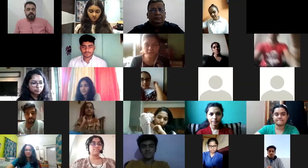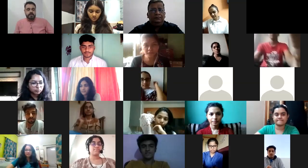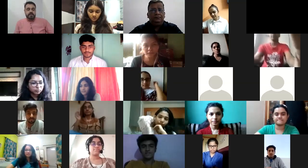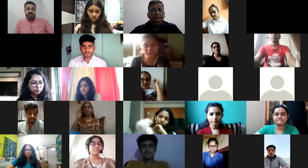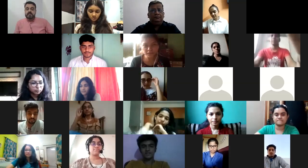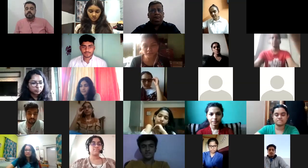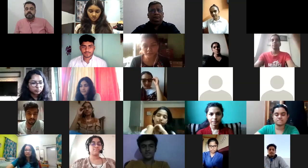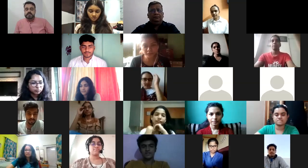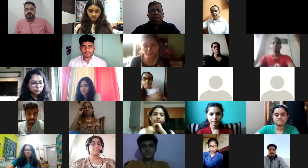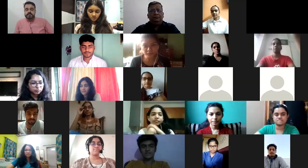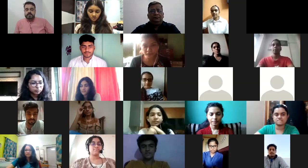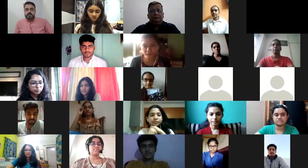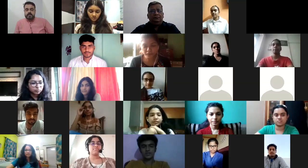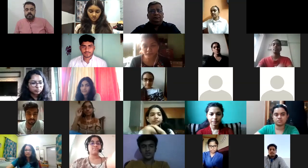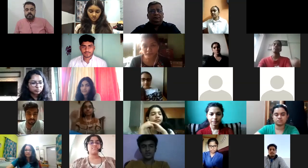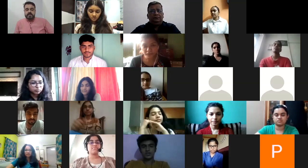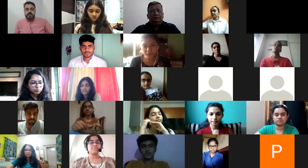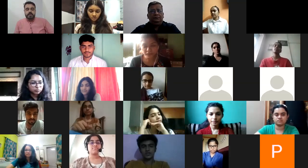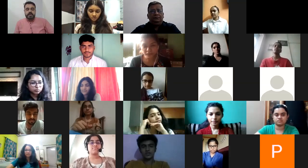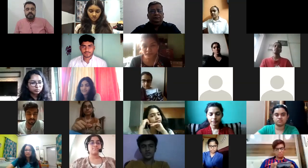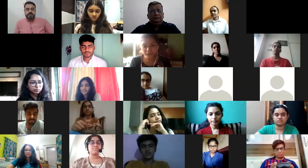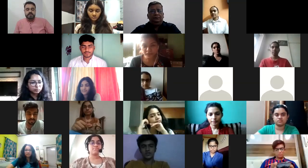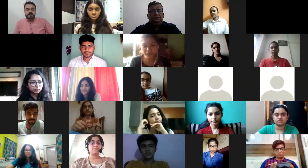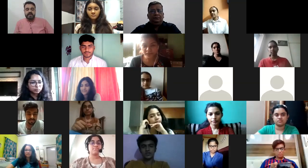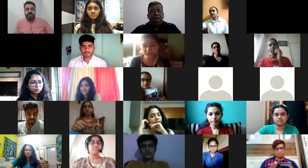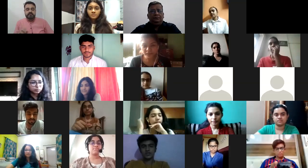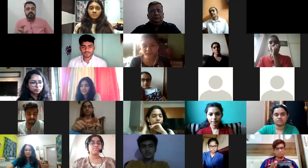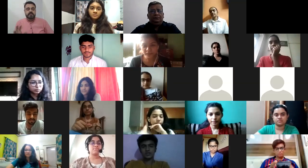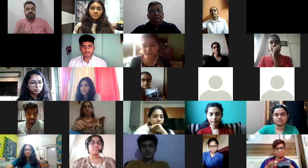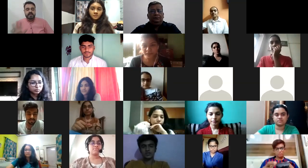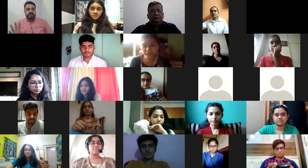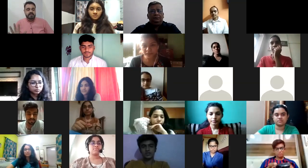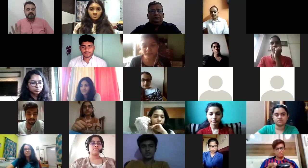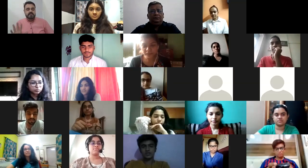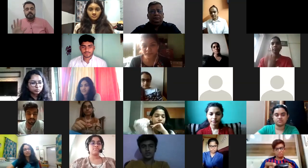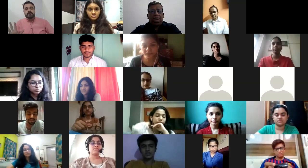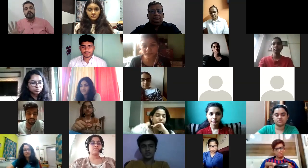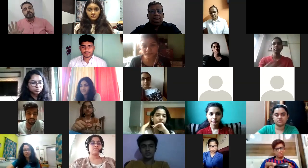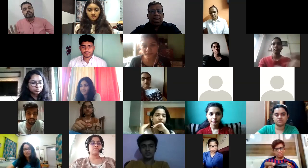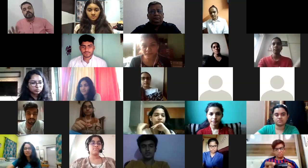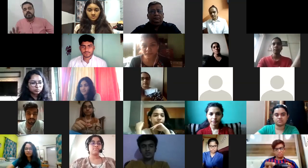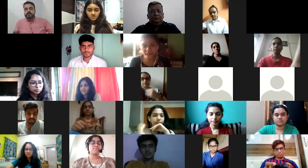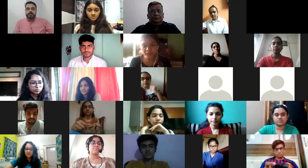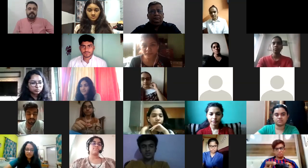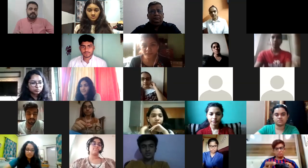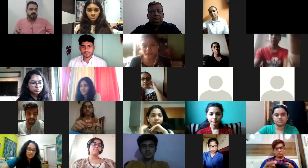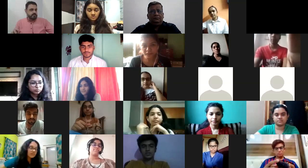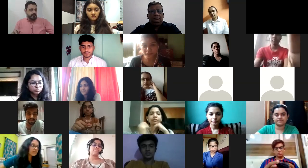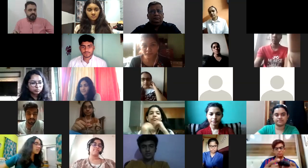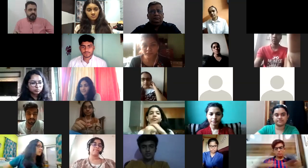the keywords, so that the communication at the end, the result is the सामने वाले को हमारी बातें समझ में आ जाए.